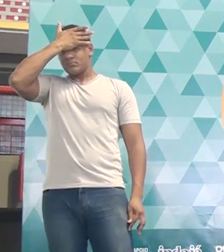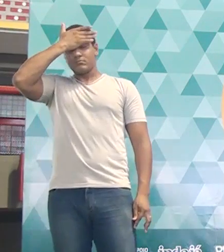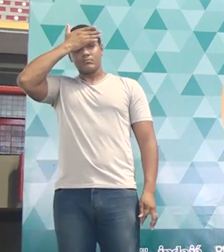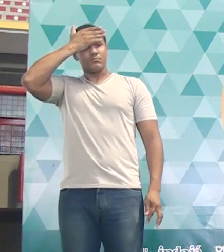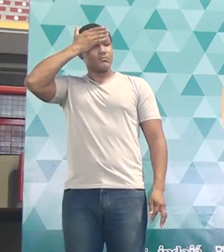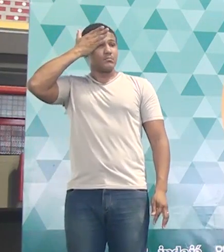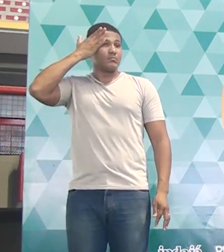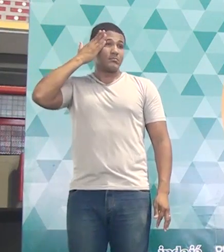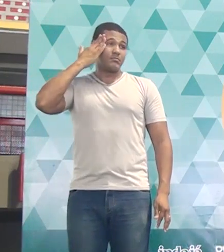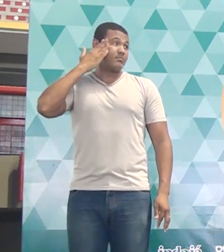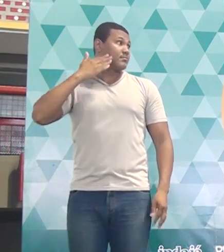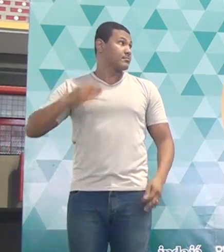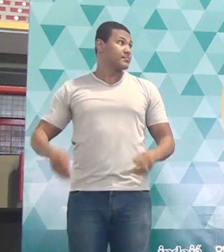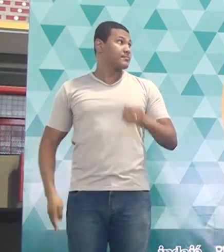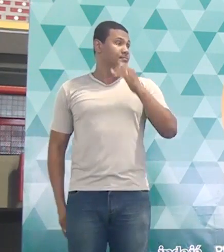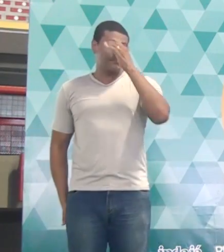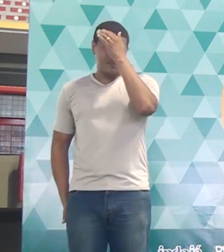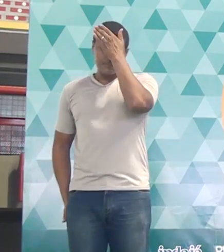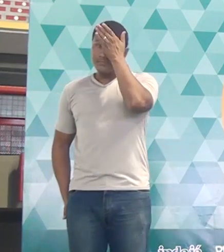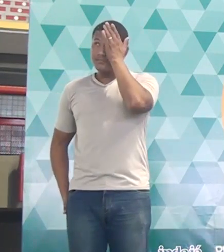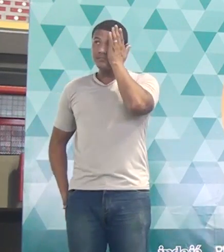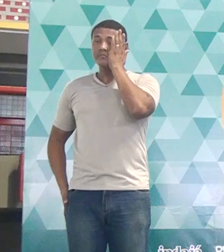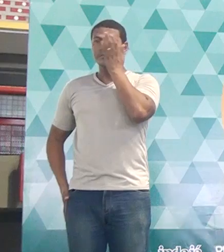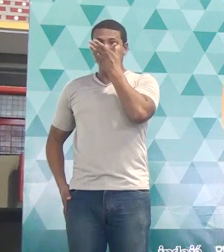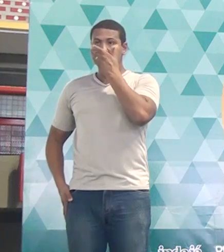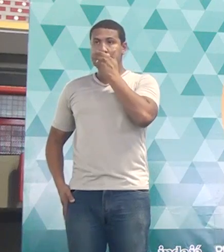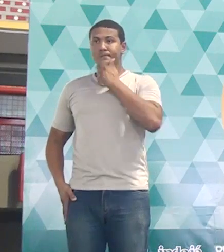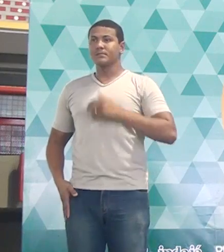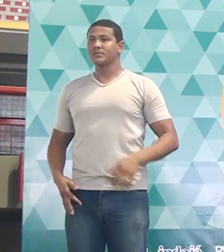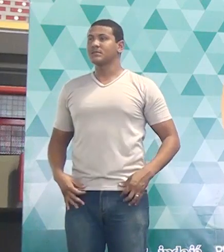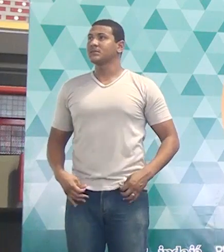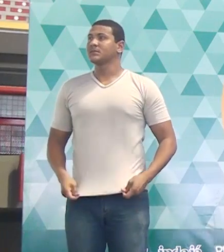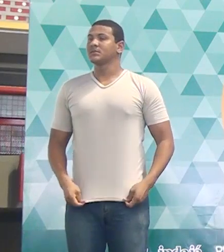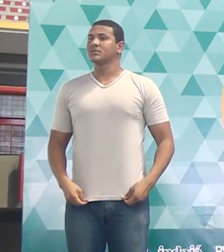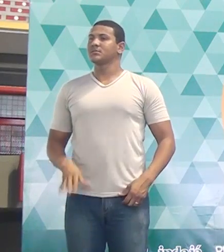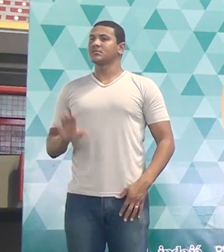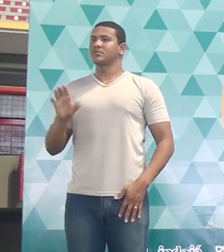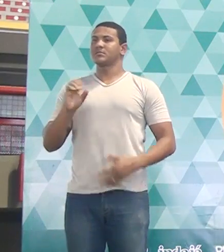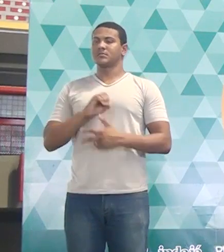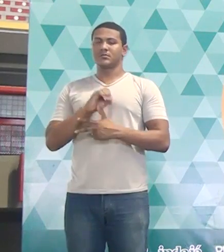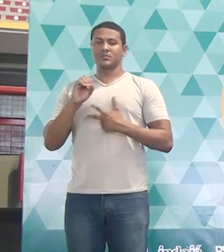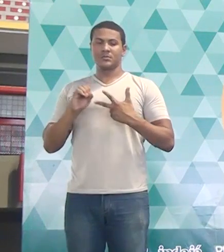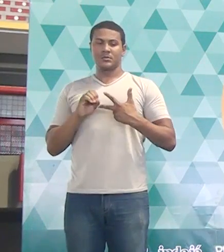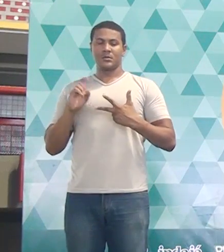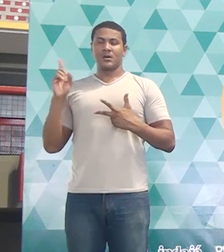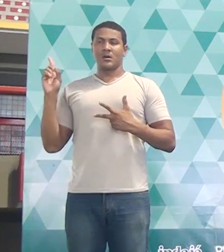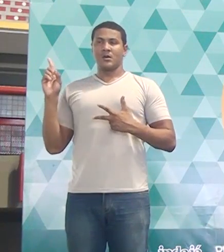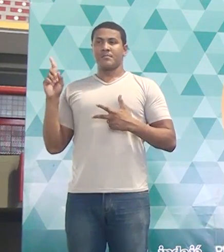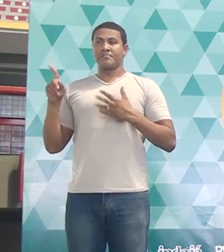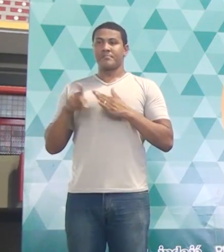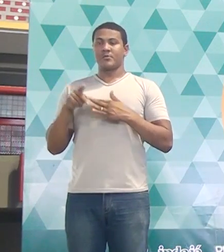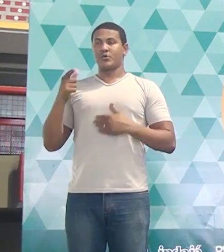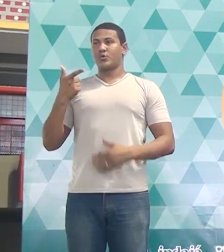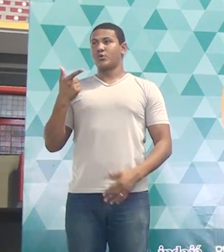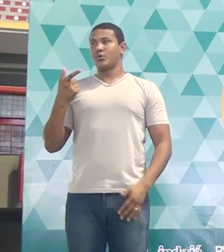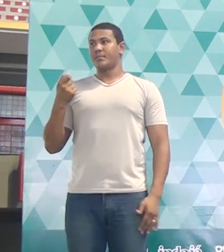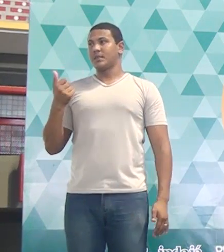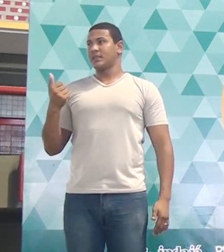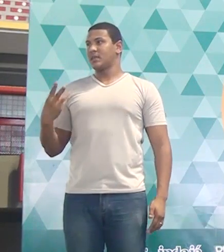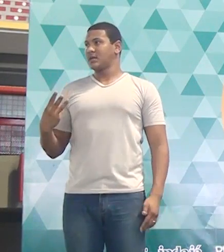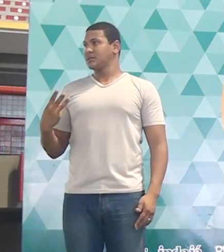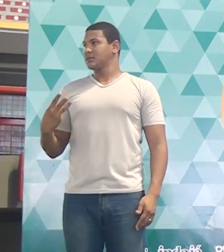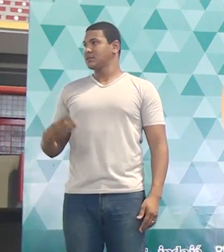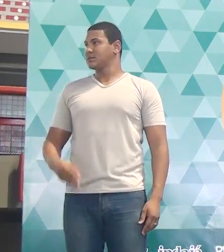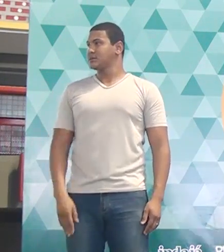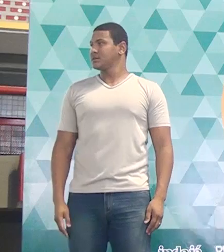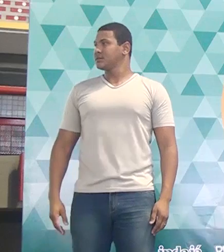7. Prova do Enem, segunda aplicação, 2013. A questão